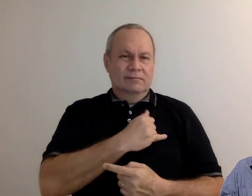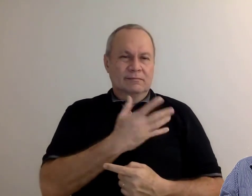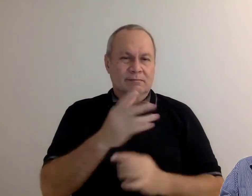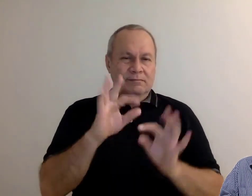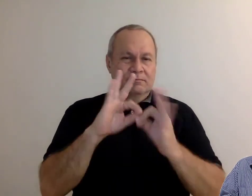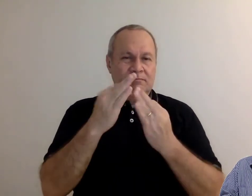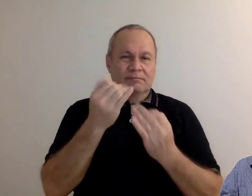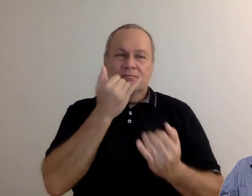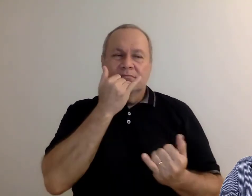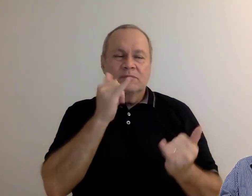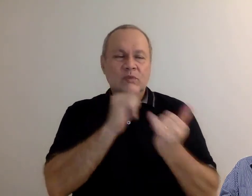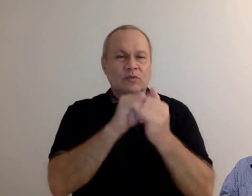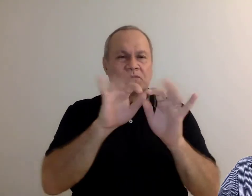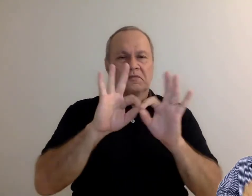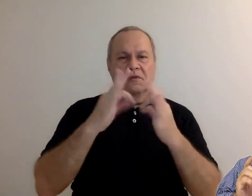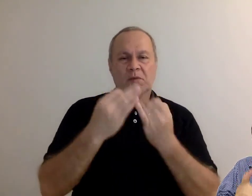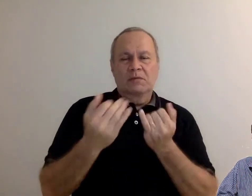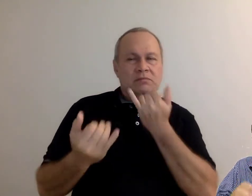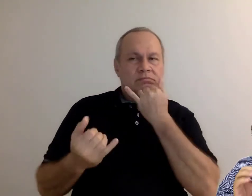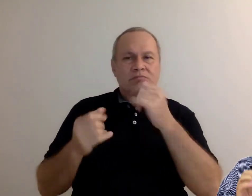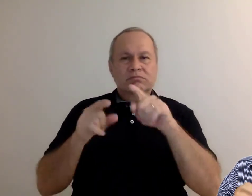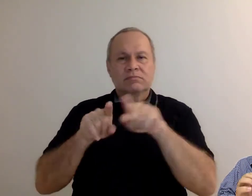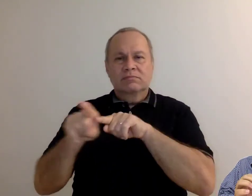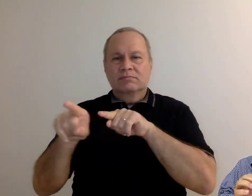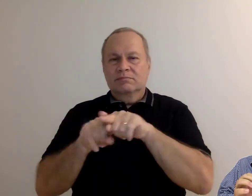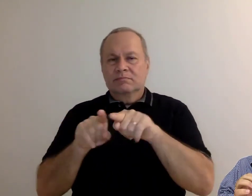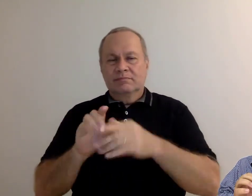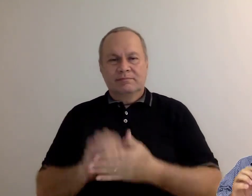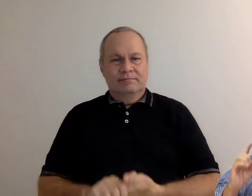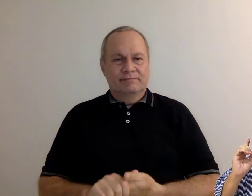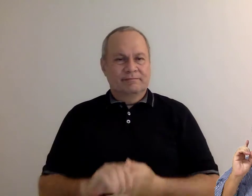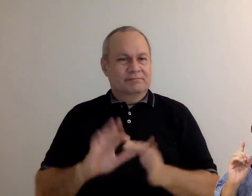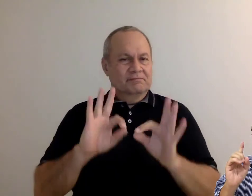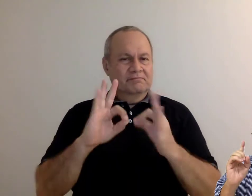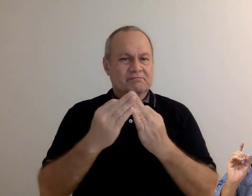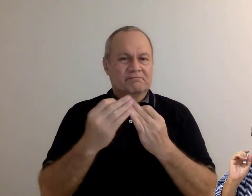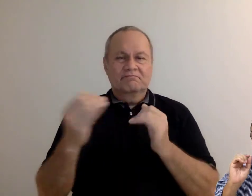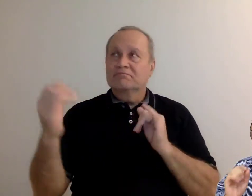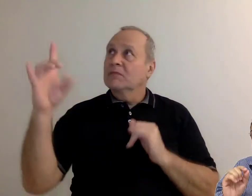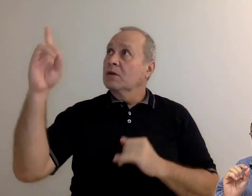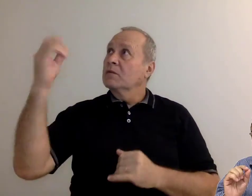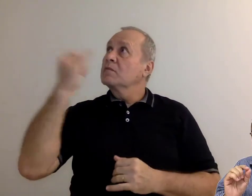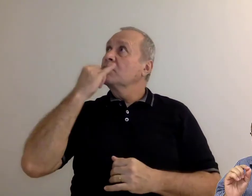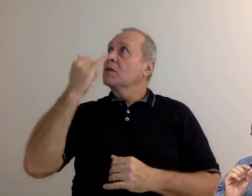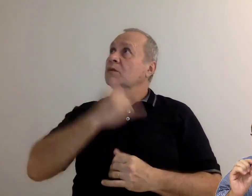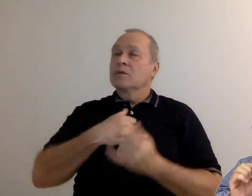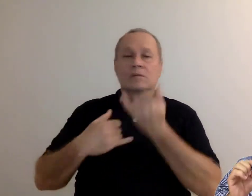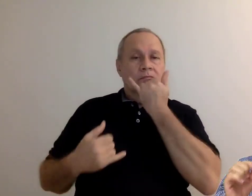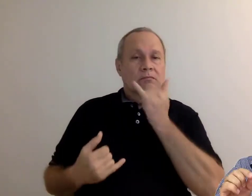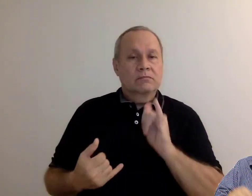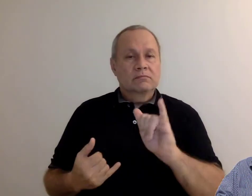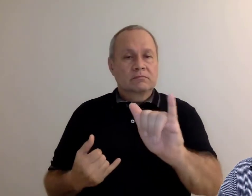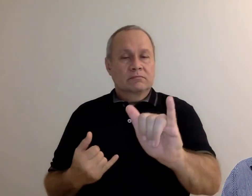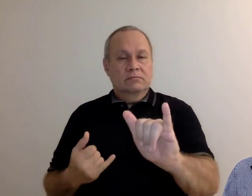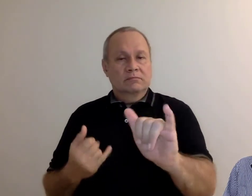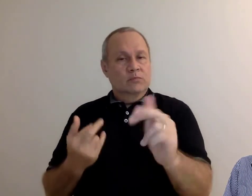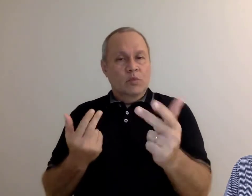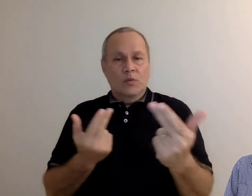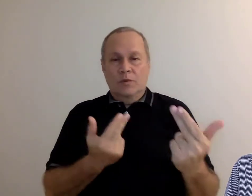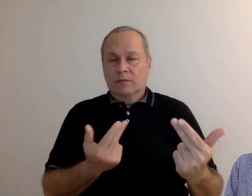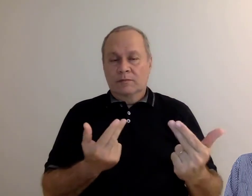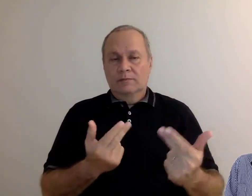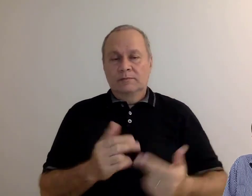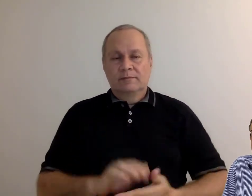casa. Da mesma forma como Deus, o Pai, um dia lhe